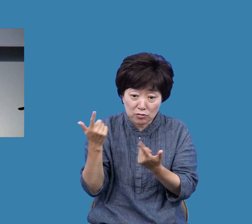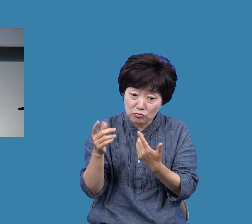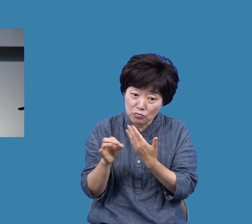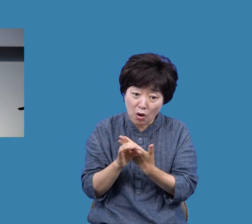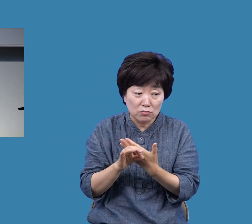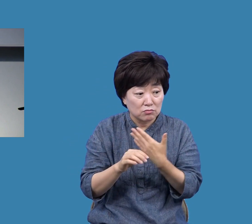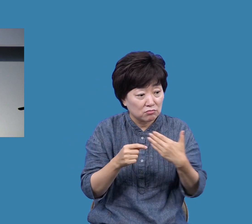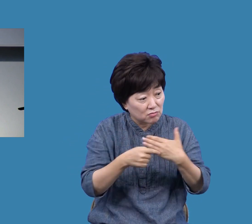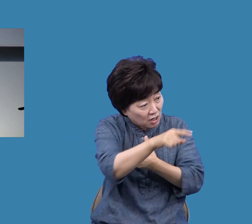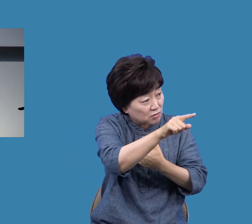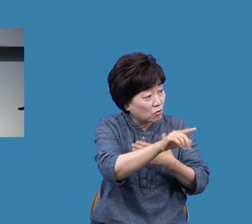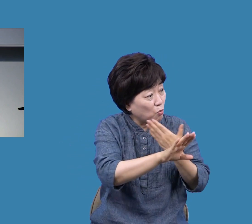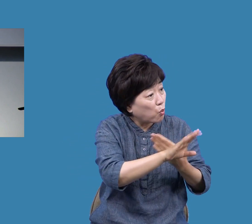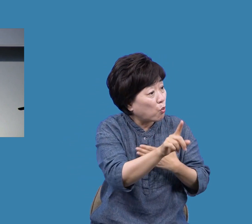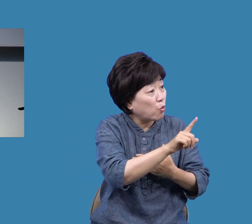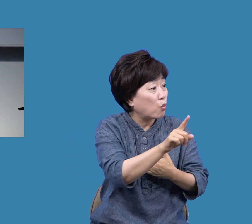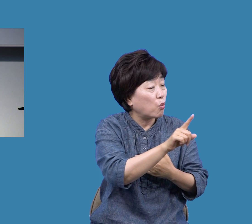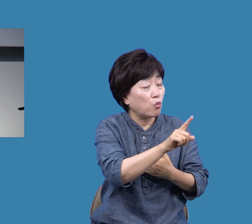편안하게 받아들이고.